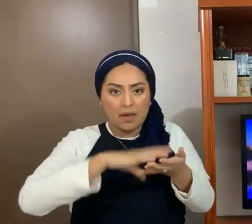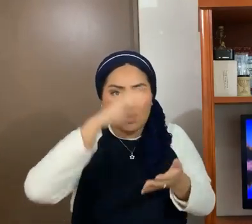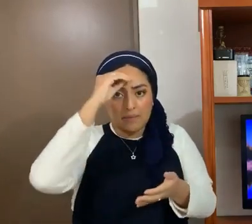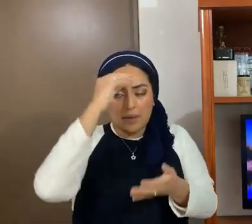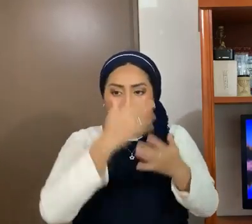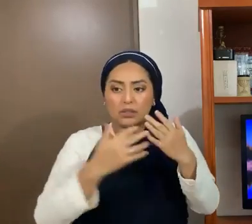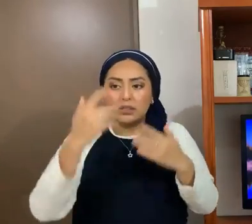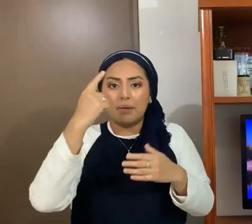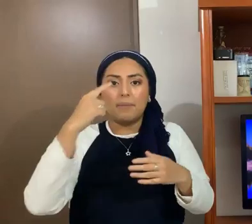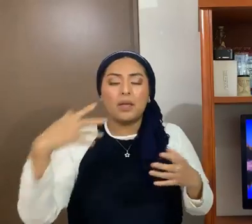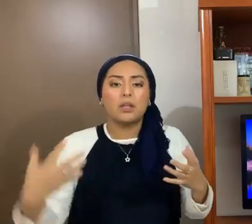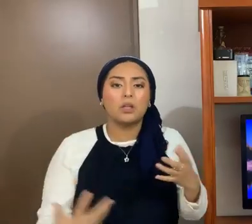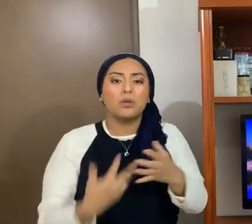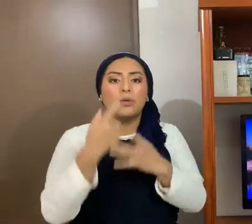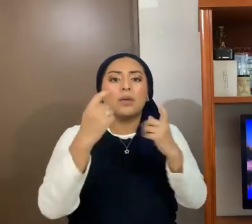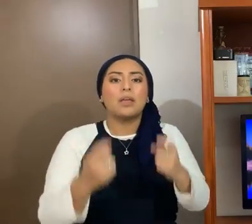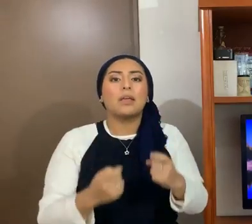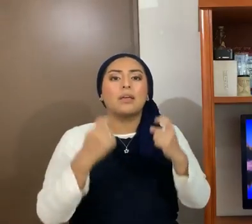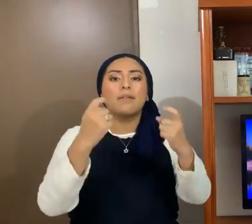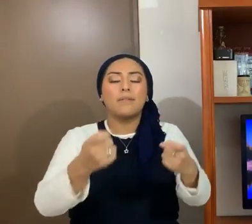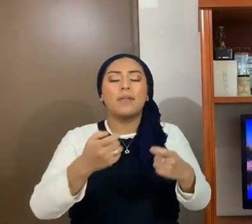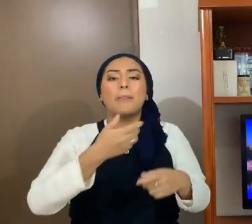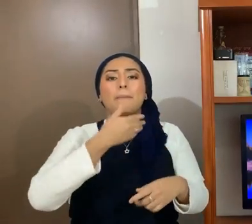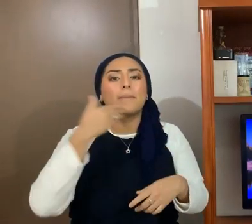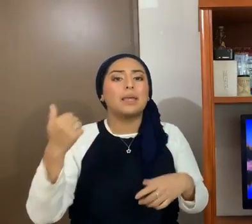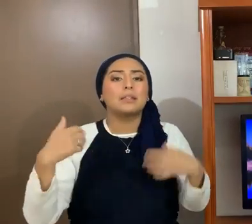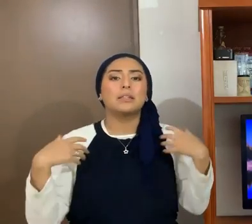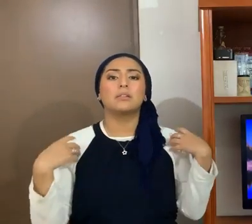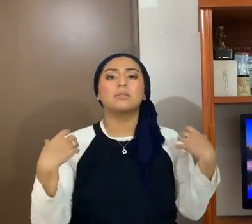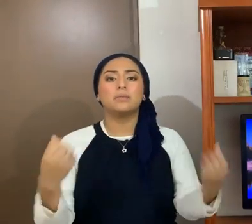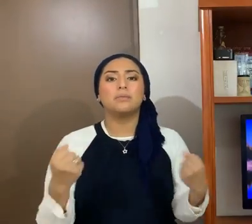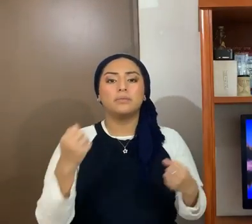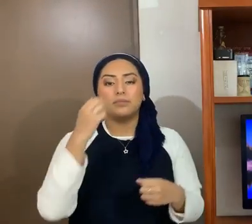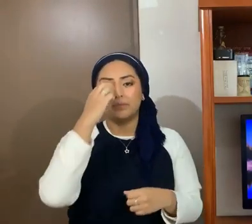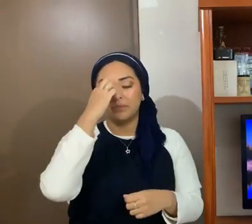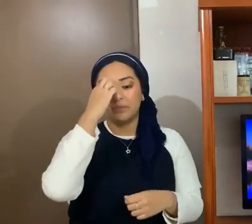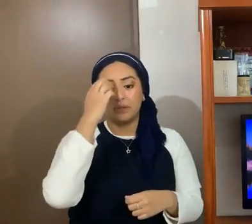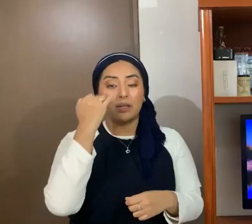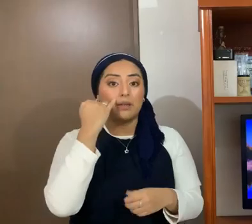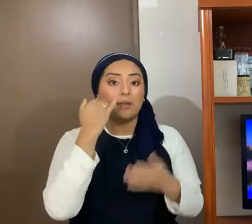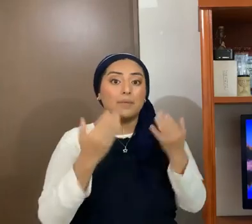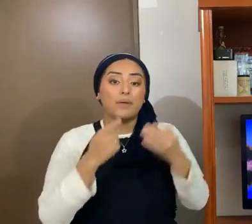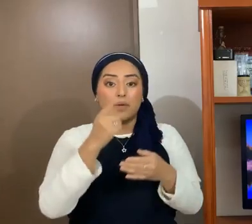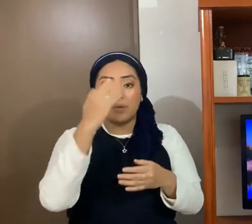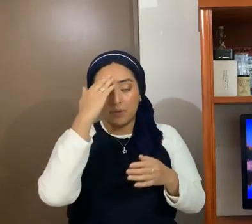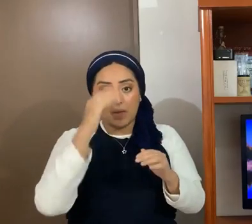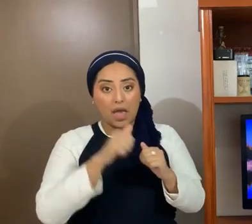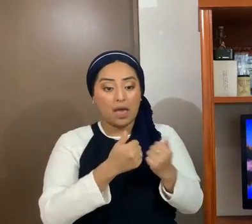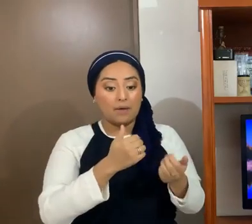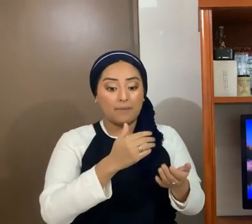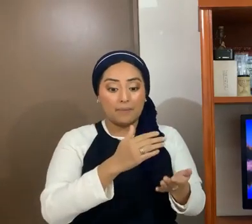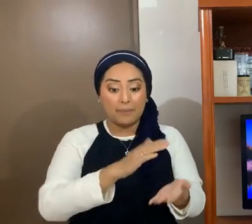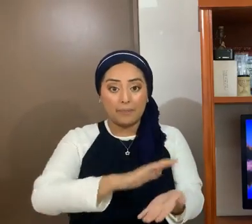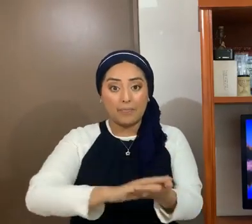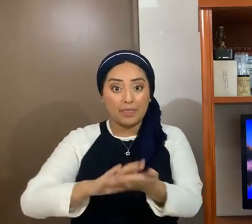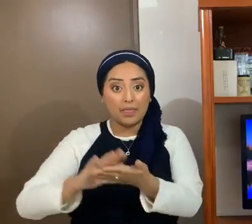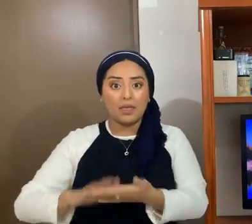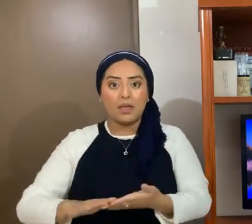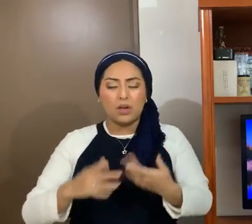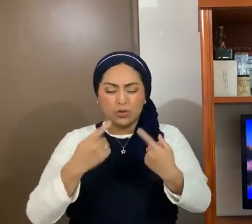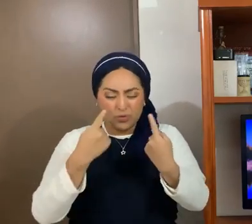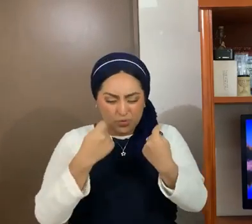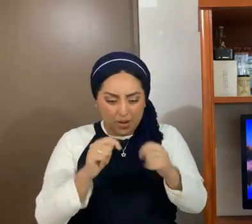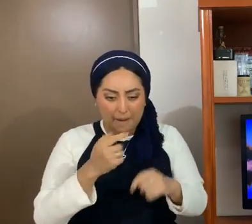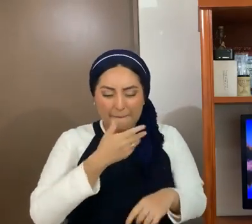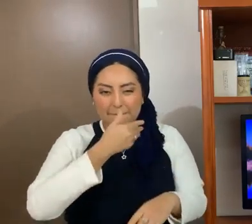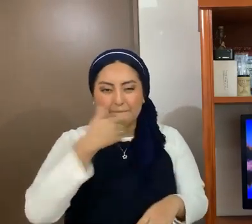nuevo. Da lo mejor de ti, esfuérzate. Si a lo mejor nada más sabes barrer, bueno, hazlo excelentemente